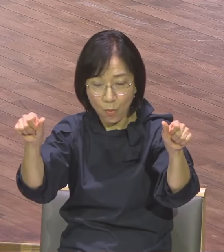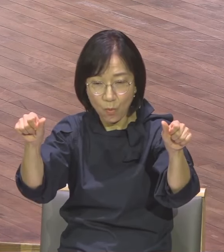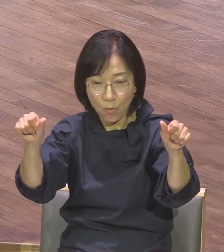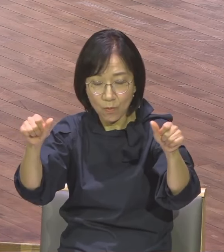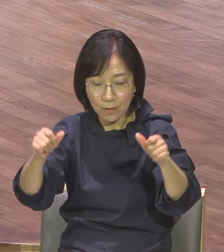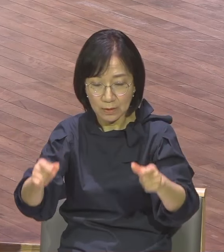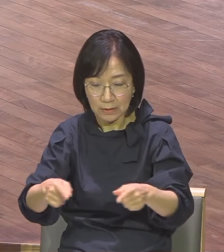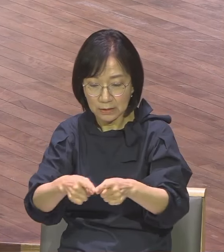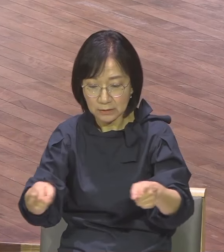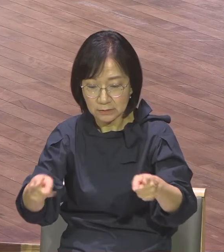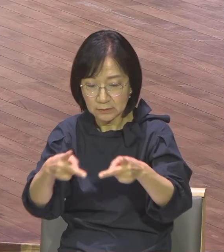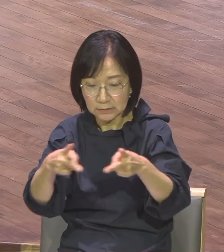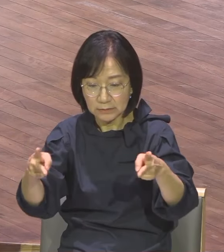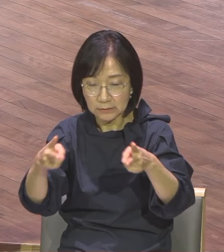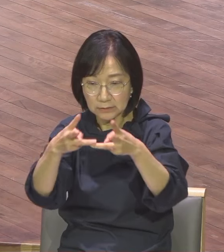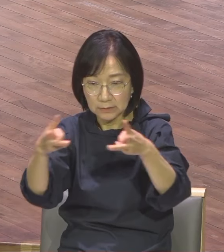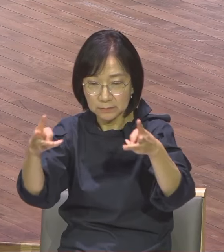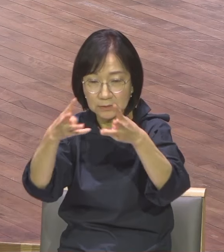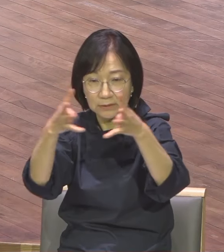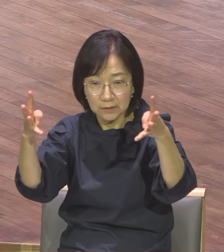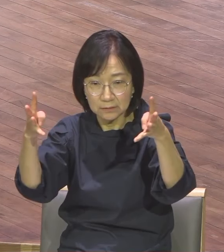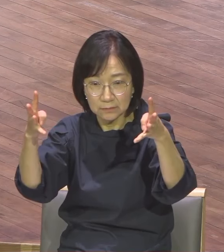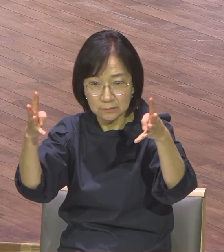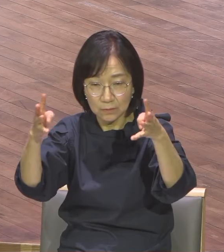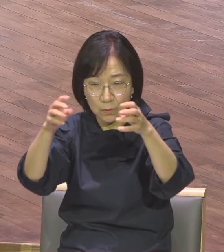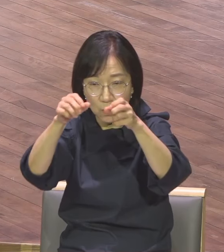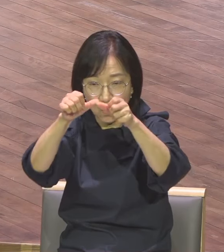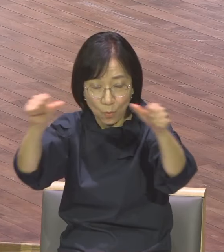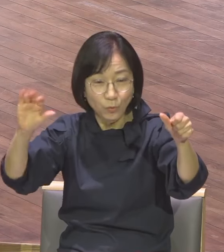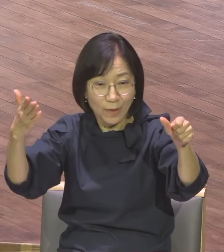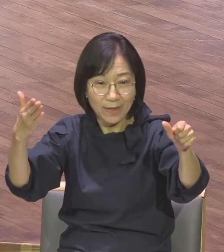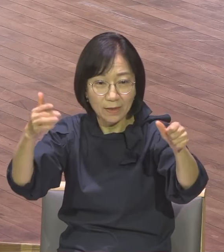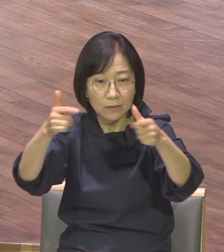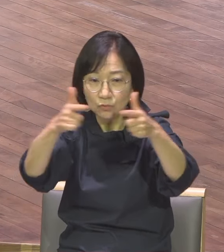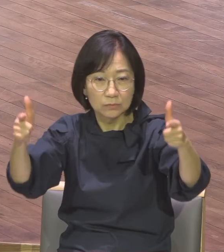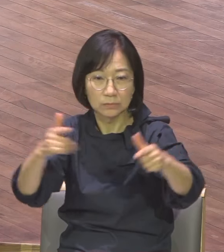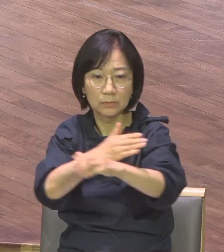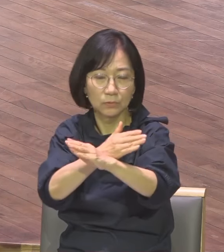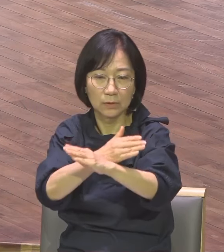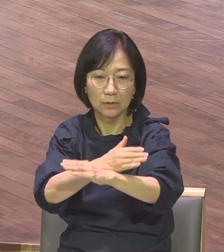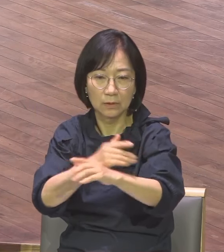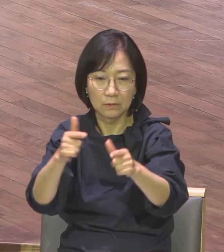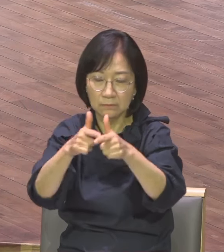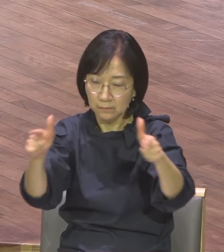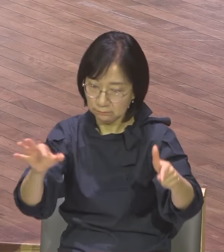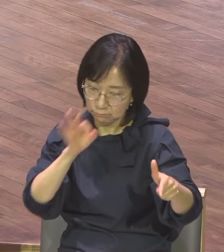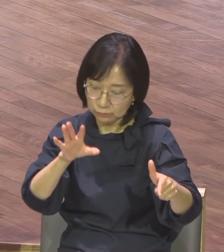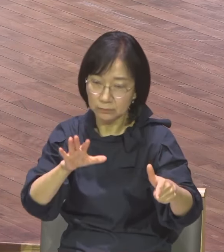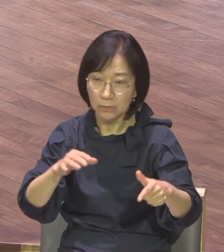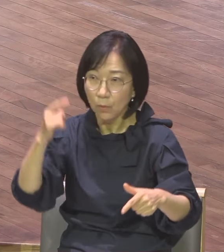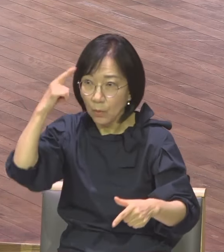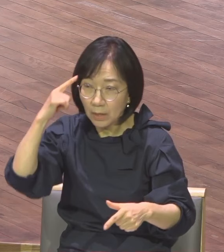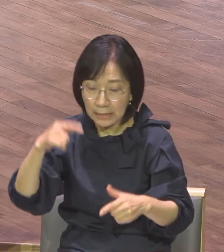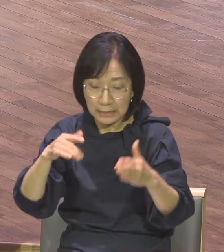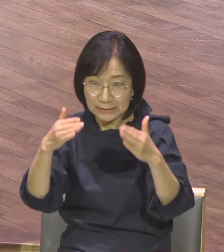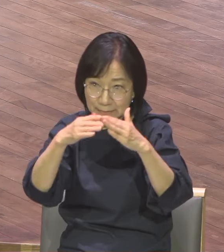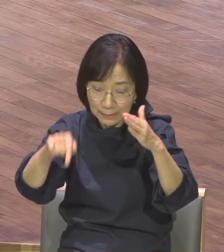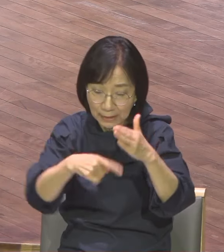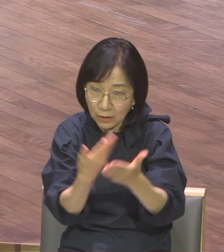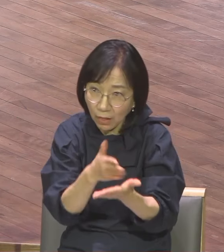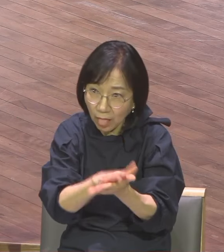돼 있어요. 나라 전체 그래서 자기 집도 마음대로 수리 못해요. 국가 허락 받아야 돼.